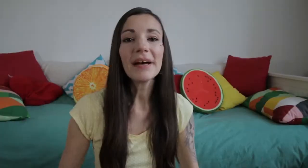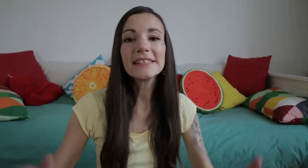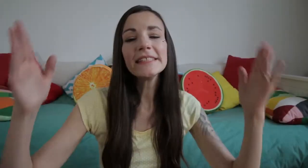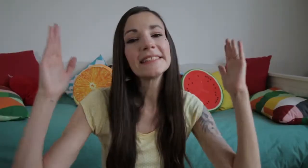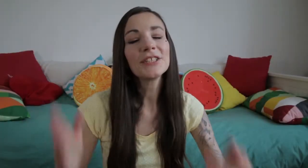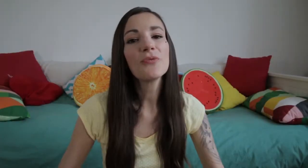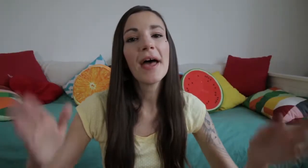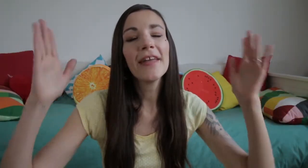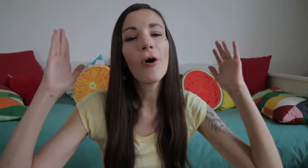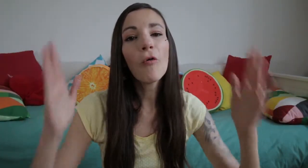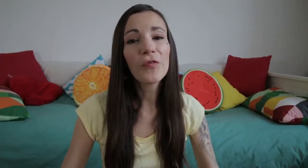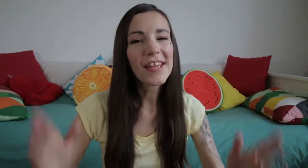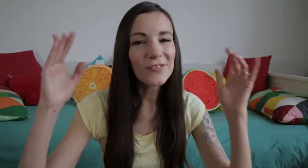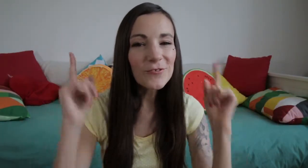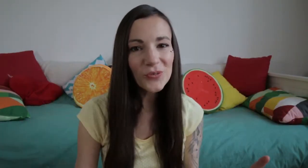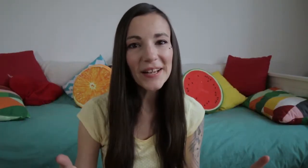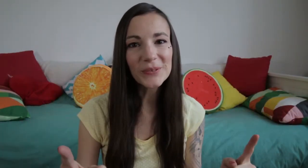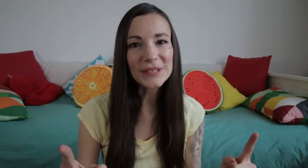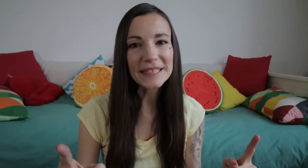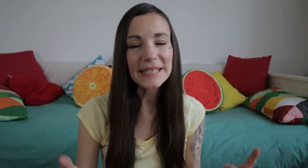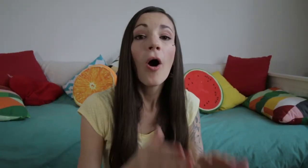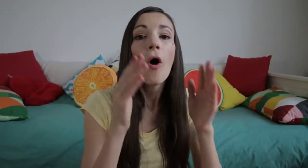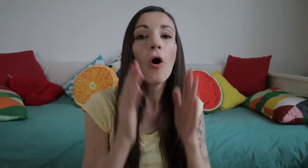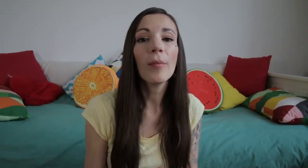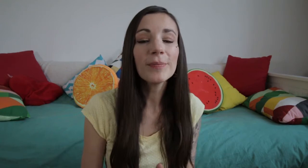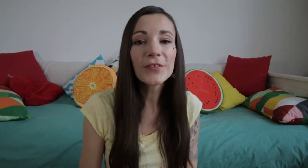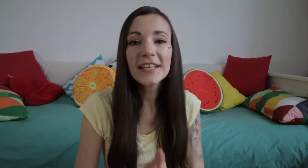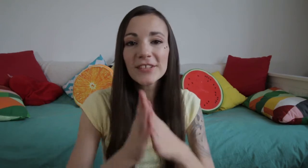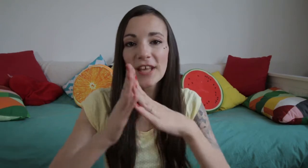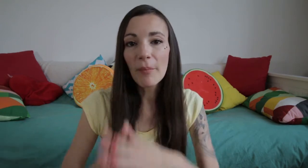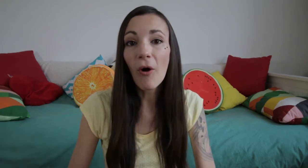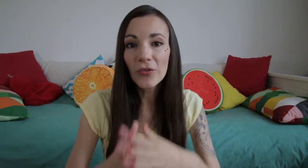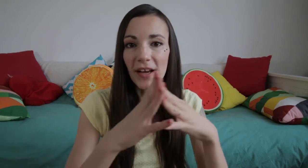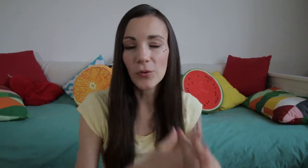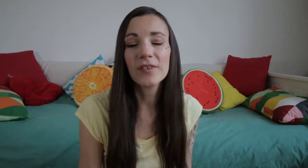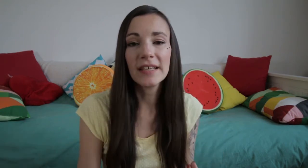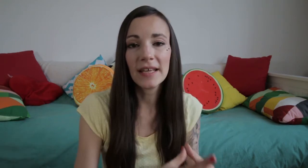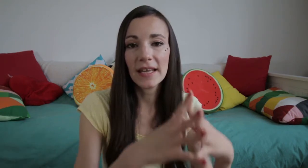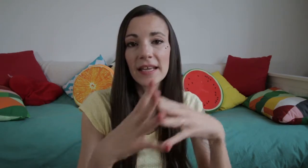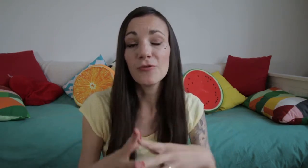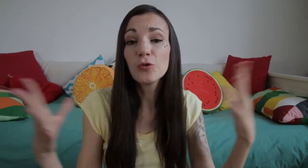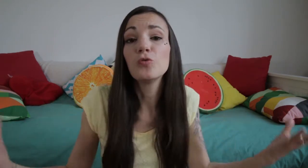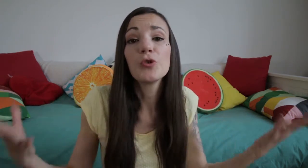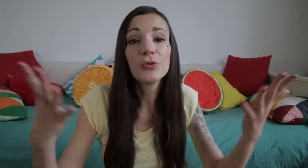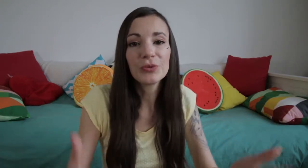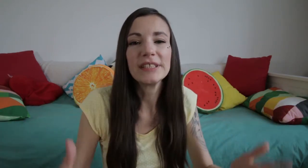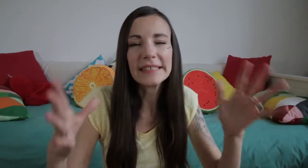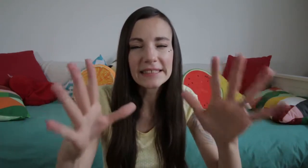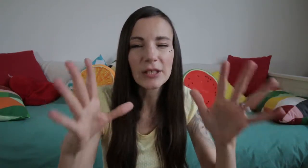C'est parti, cette semaine, on fait une nouvelle comptine. On m'a demandé d'apprendre à compter et du coup, je me suis dit que ça serait